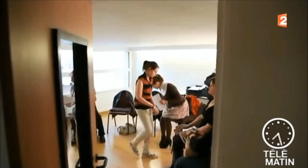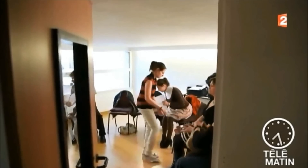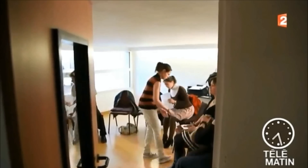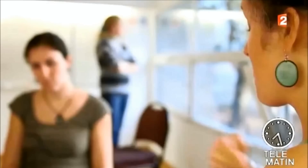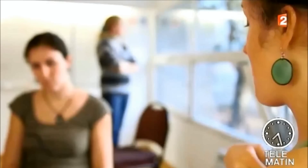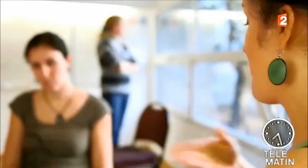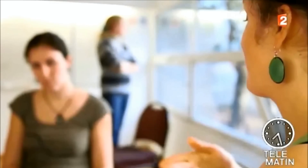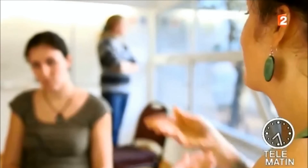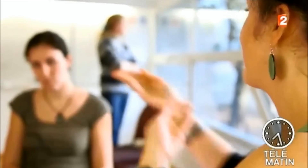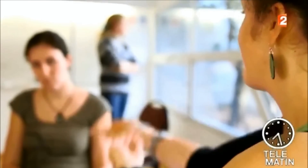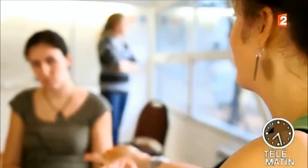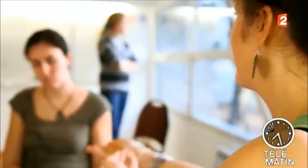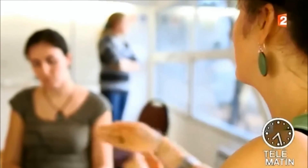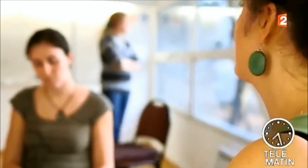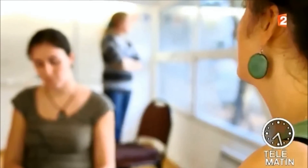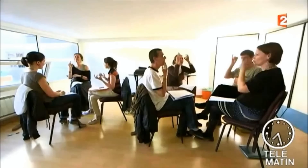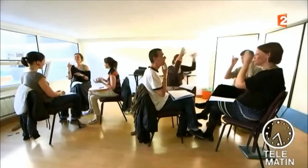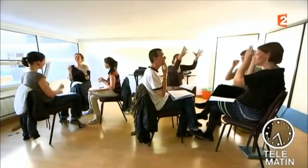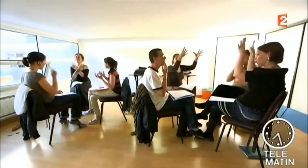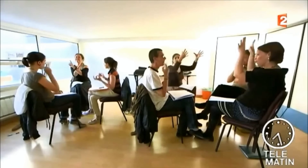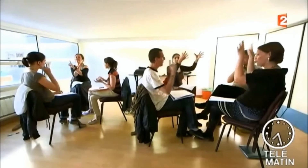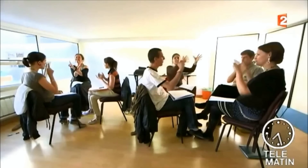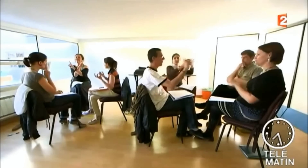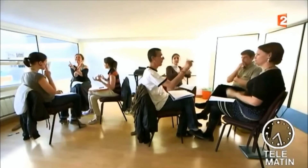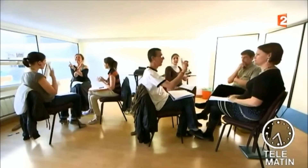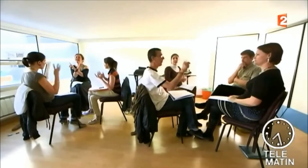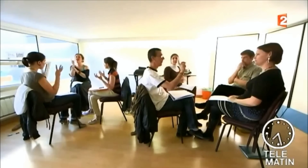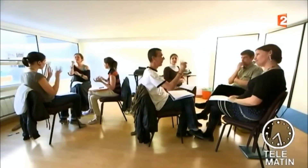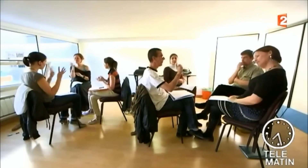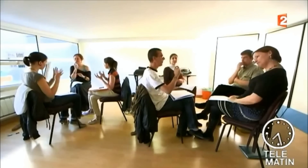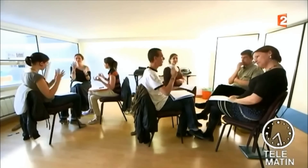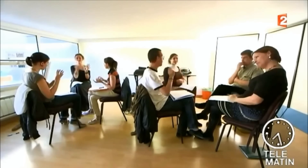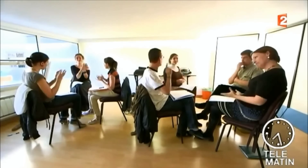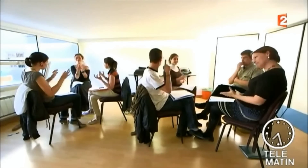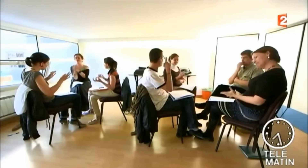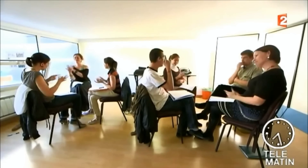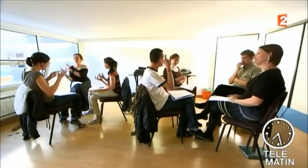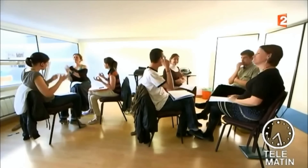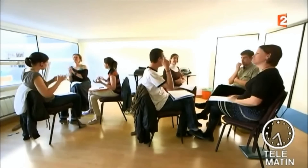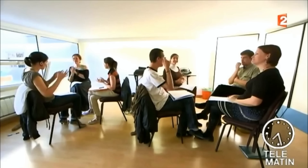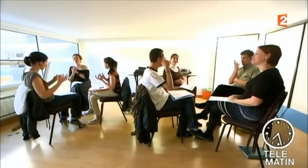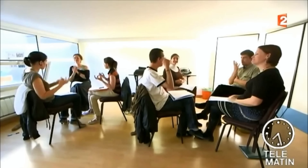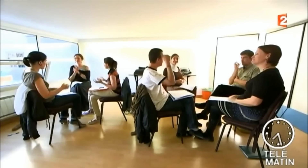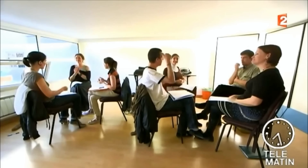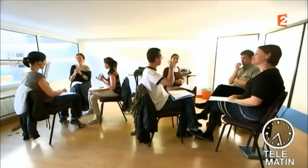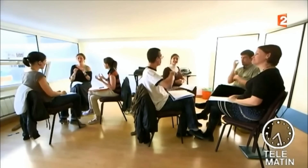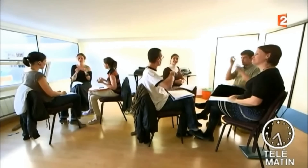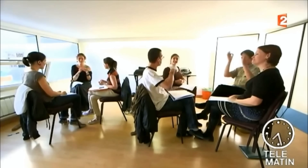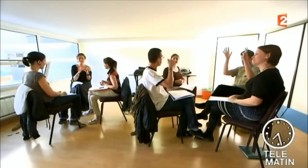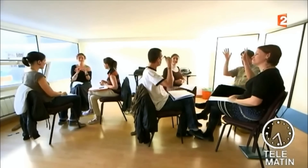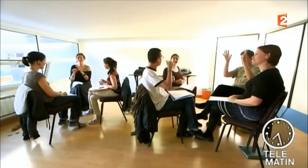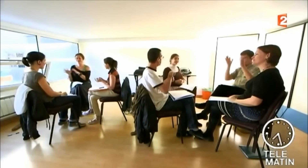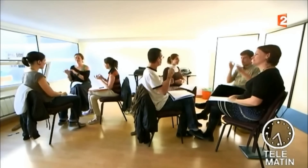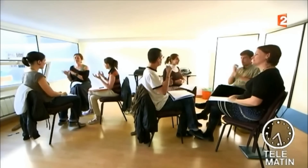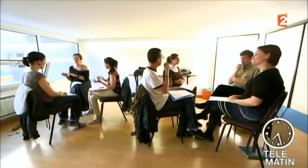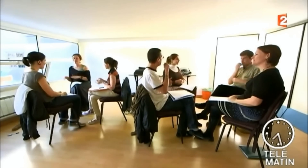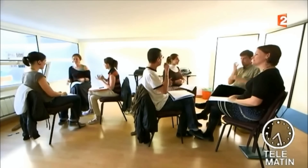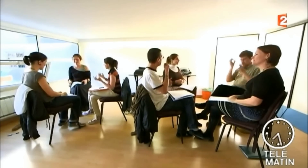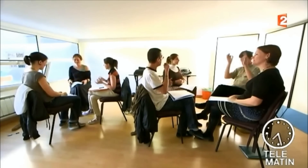Ici, on propose en tout 600 heures de formation en langue des signes. Pour bien connaître la langue des signes, 240 heures seront nécessaires pour